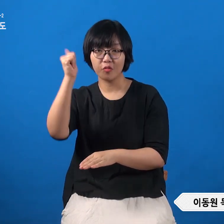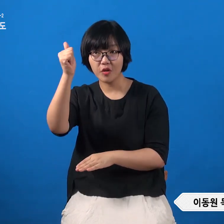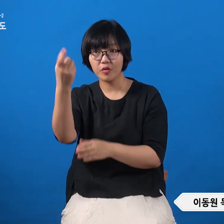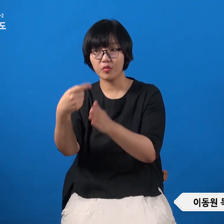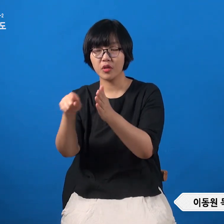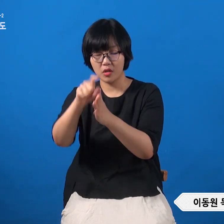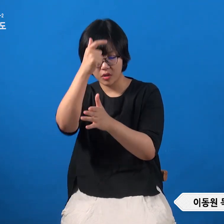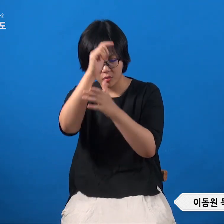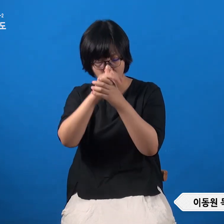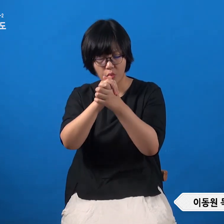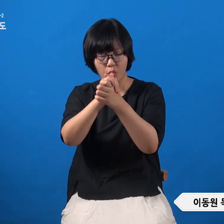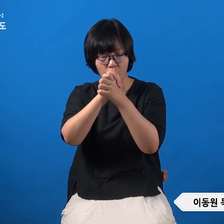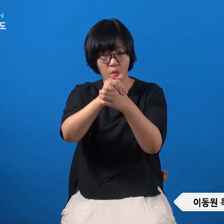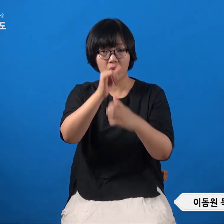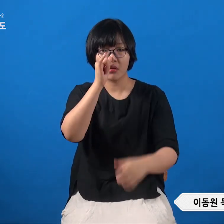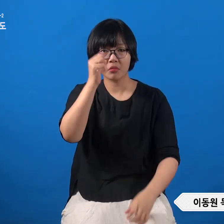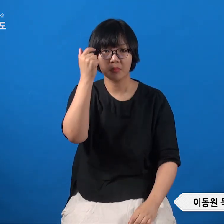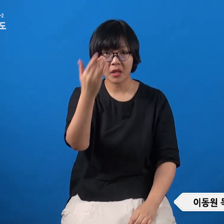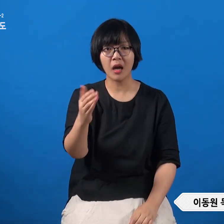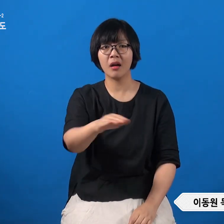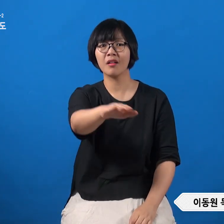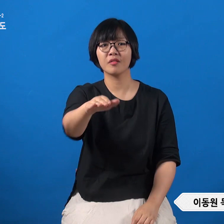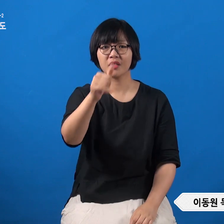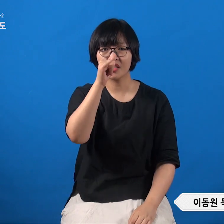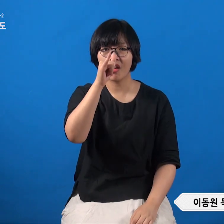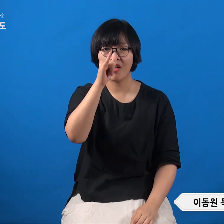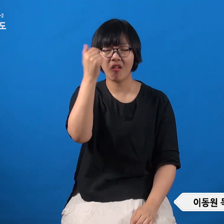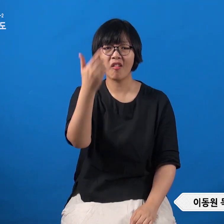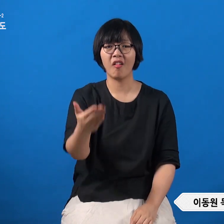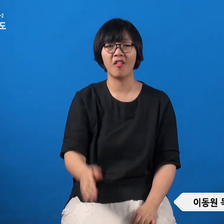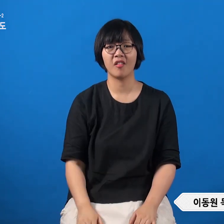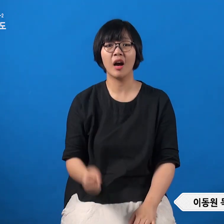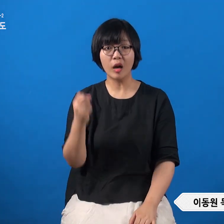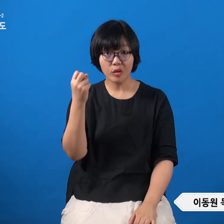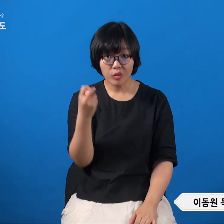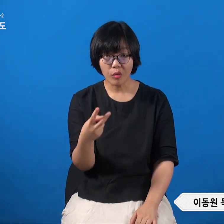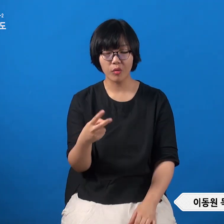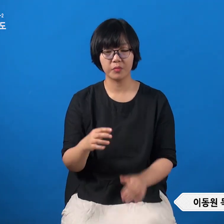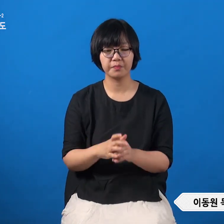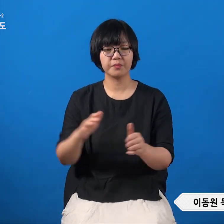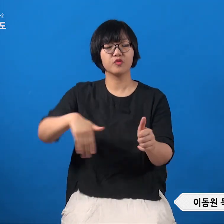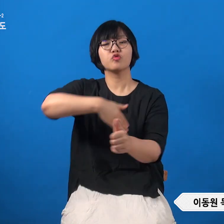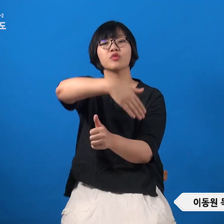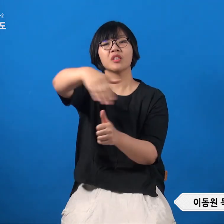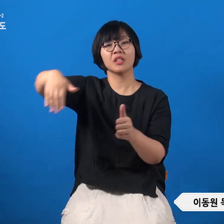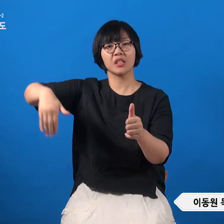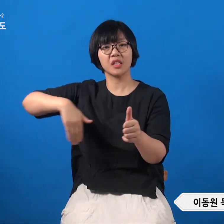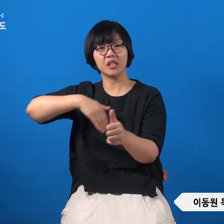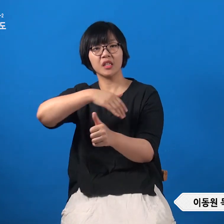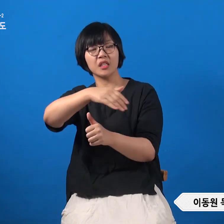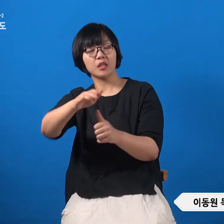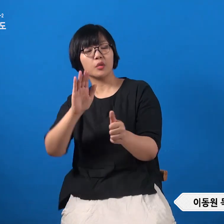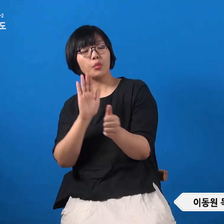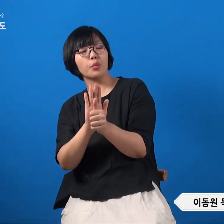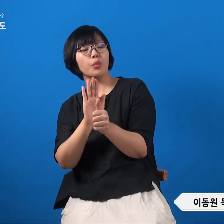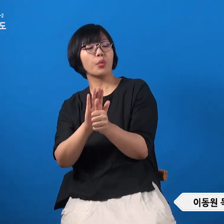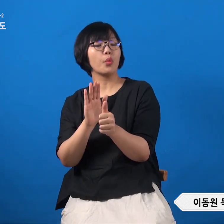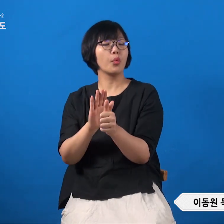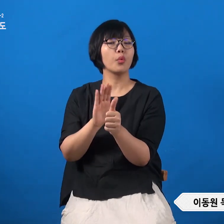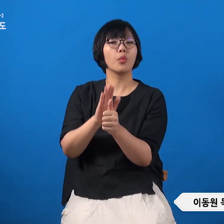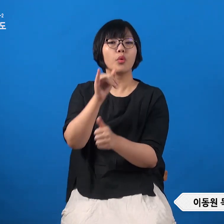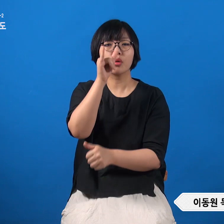이 두 지도자의 결정에 또한 배후에서 중요한 영향을 끼치게 될